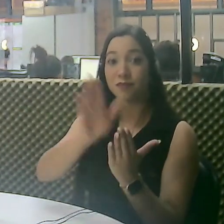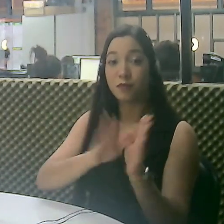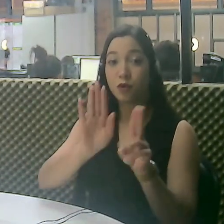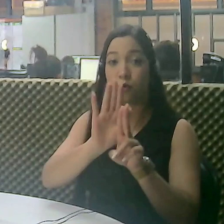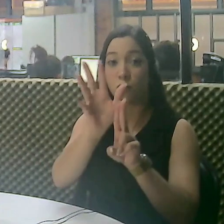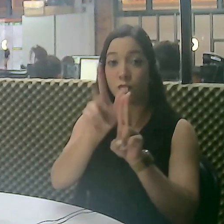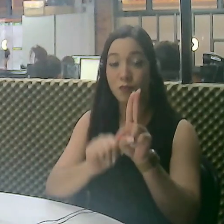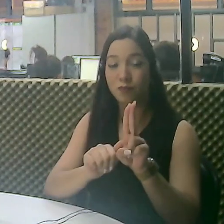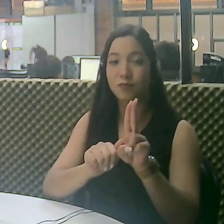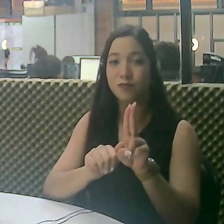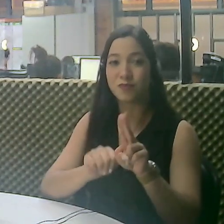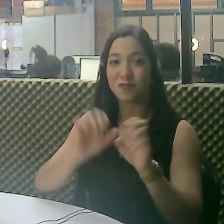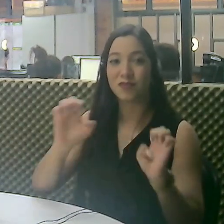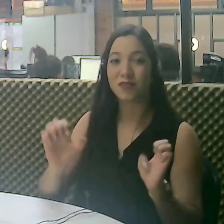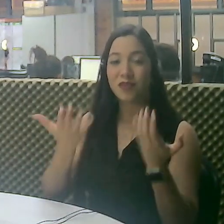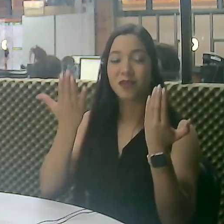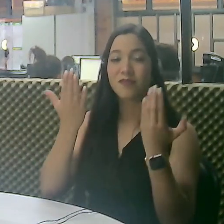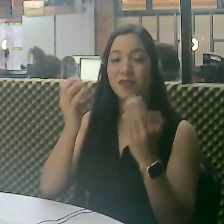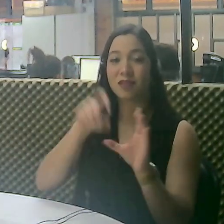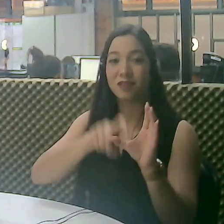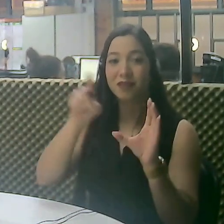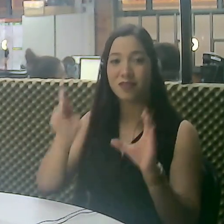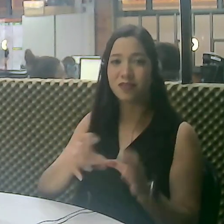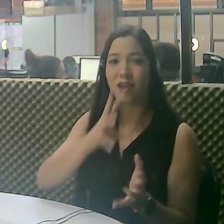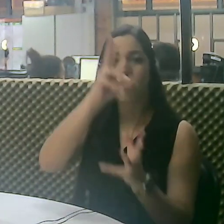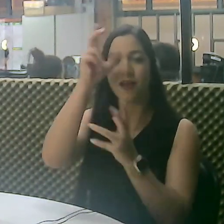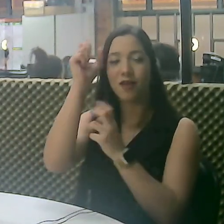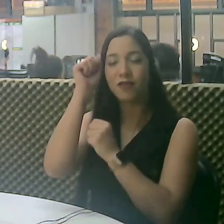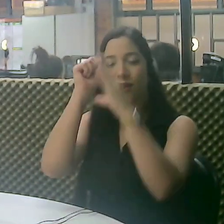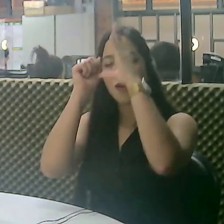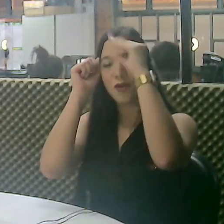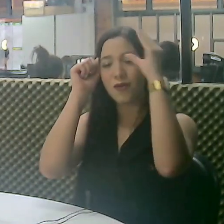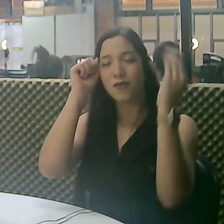o seu nome. Mutirão Dívida Zero. Agora você pode